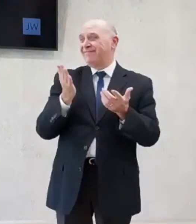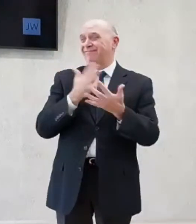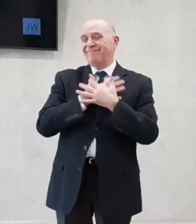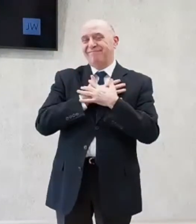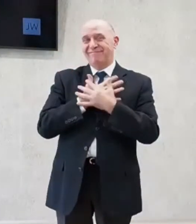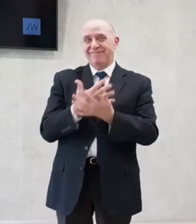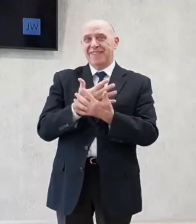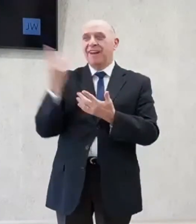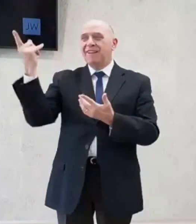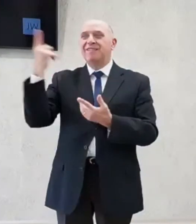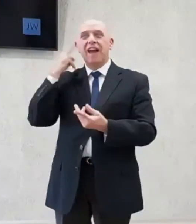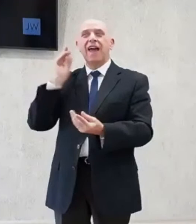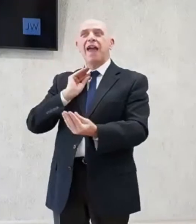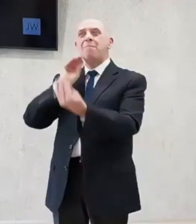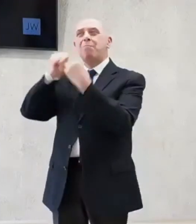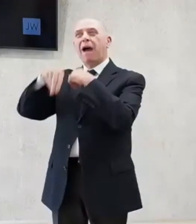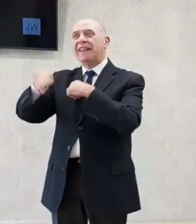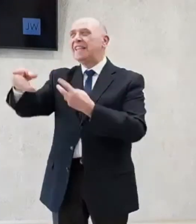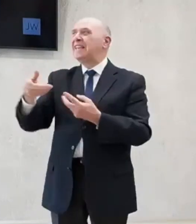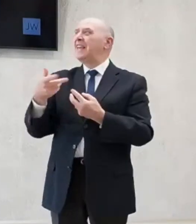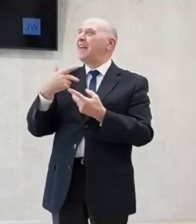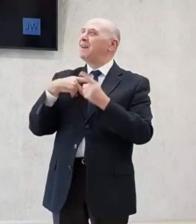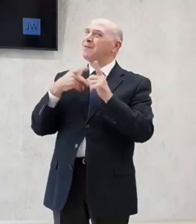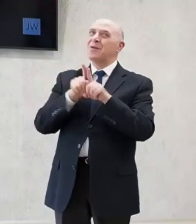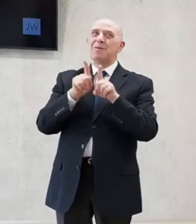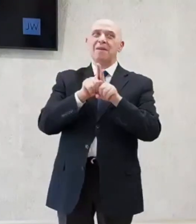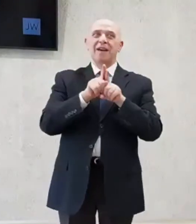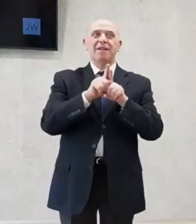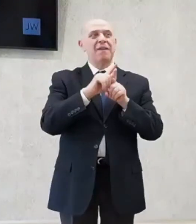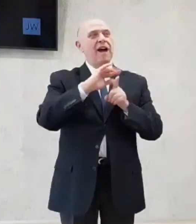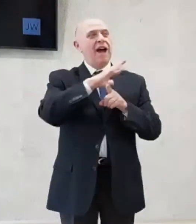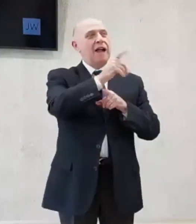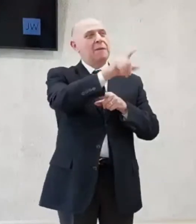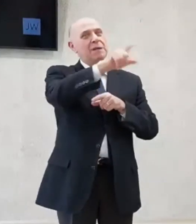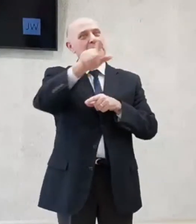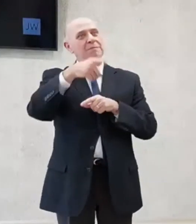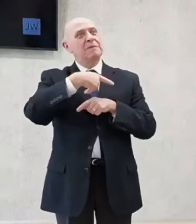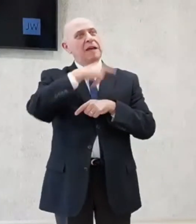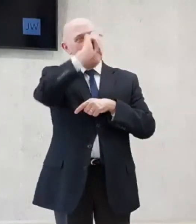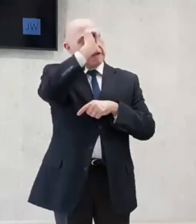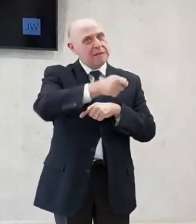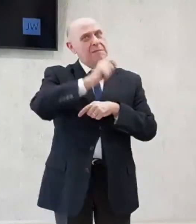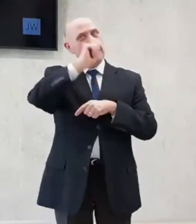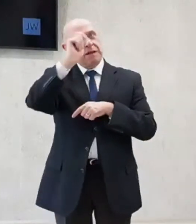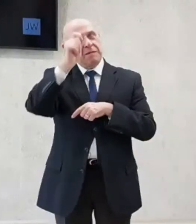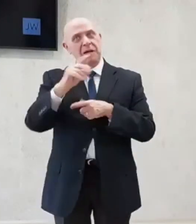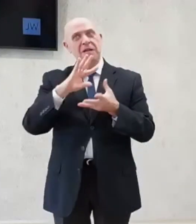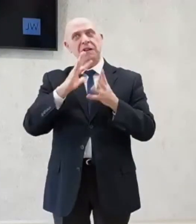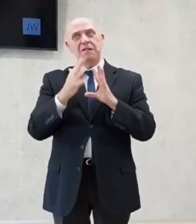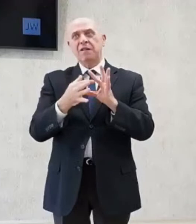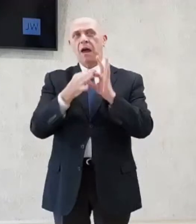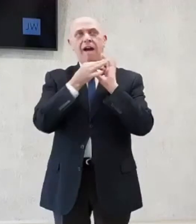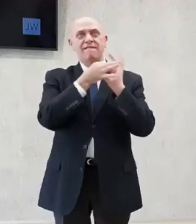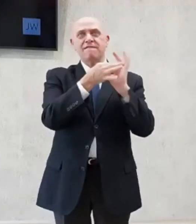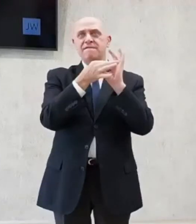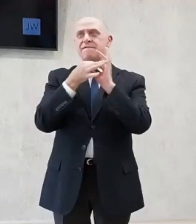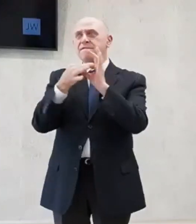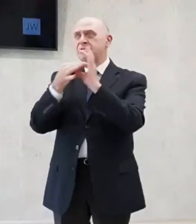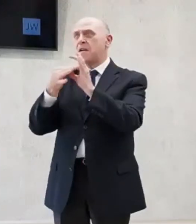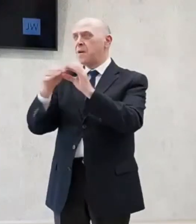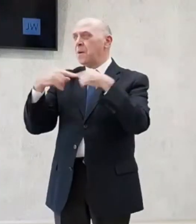con il suo rispetto per gli altri ha rafforzato le sue relazioni con chi la conosceva con ognuno di noi